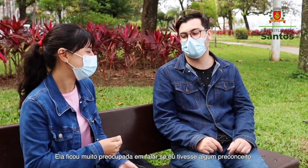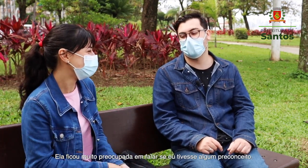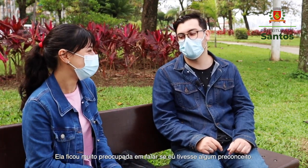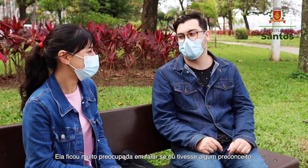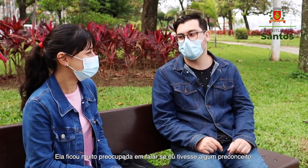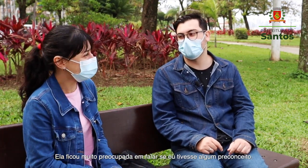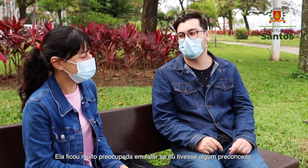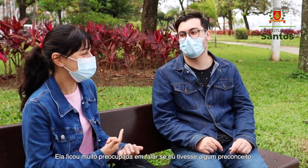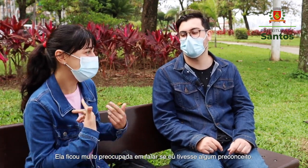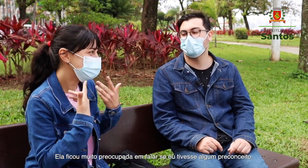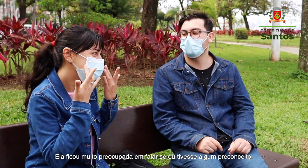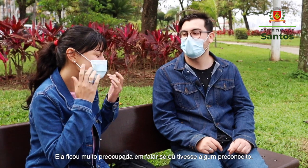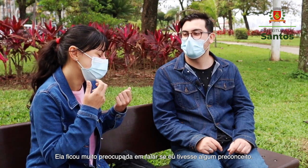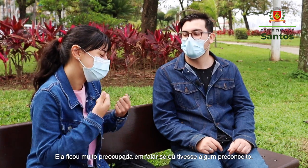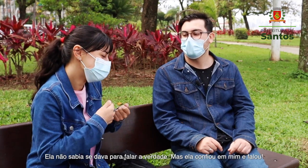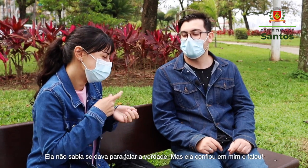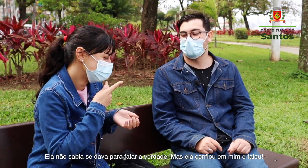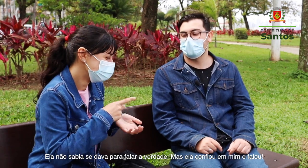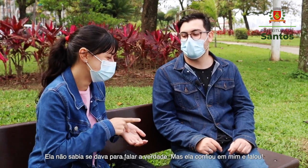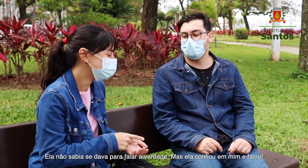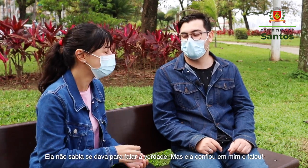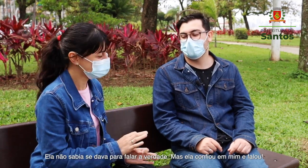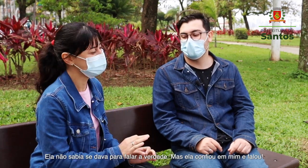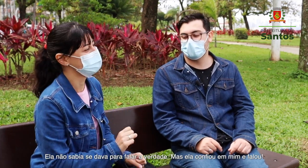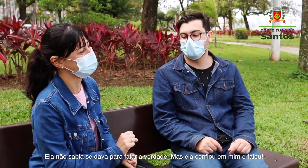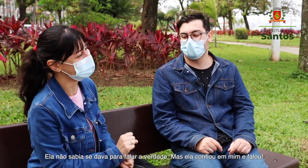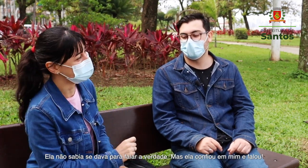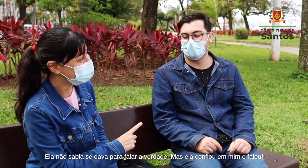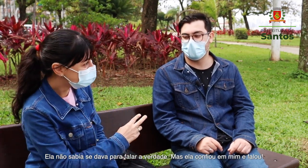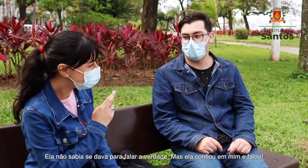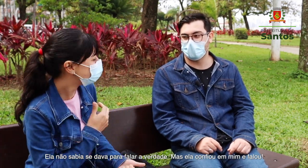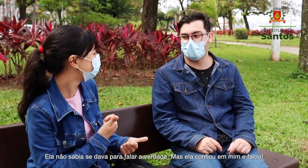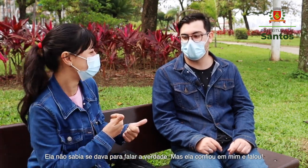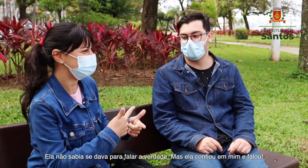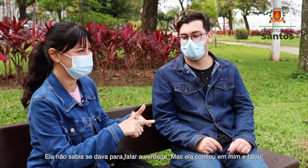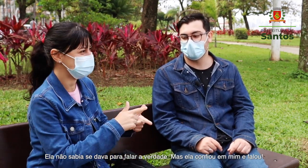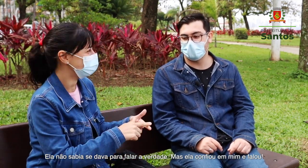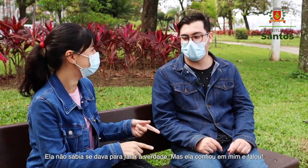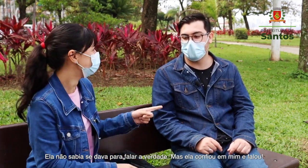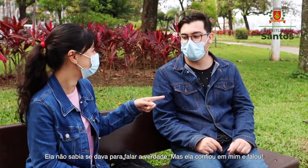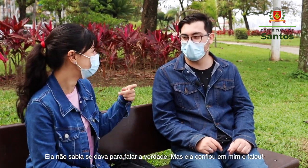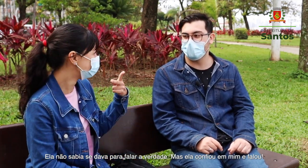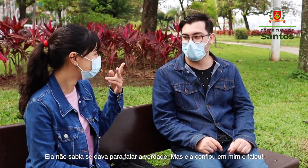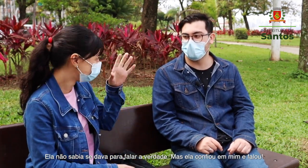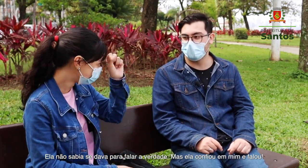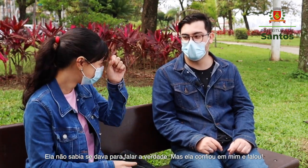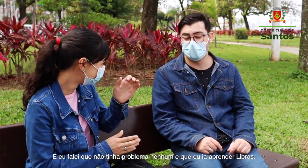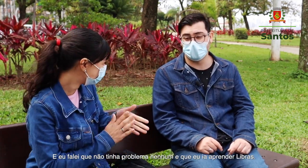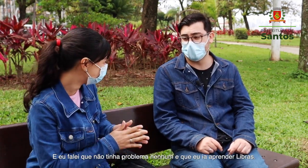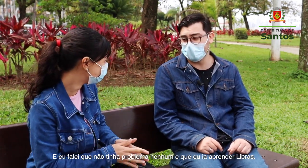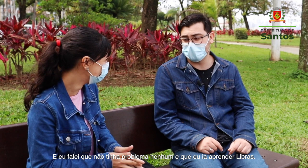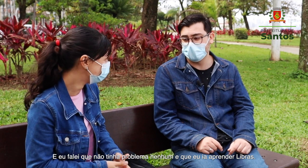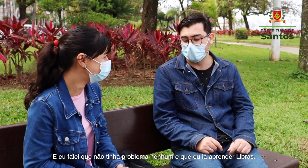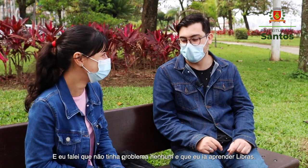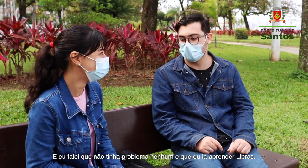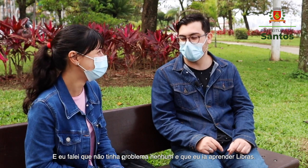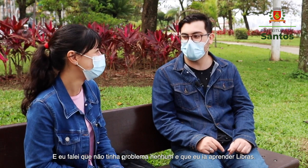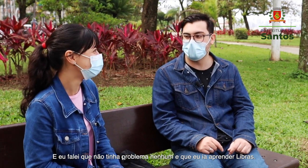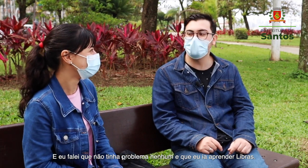algum preconceito, né? Ela não sabia se dava pra falar a verdade. Mas ela confiou em mim e falou. E eu falei que não tinha problema nenhum e que